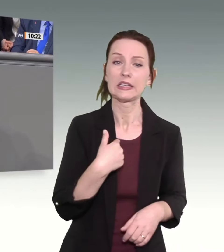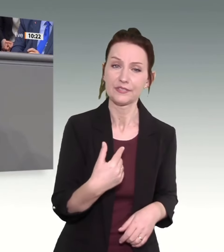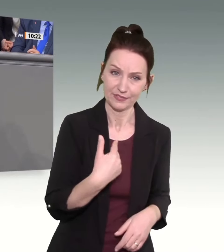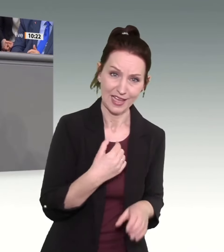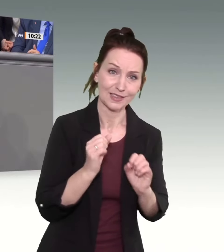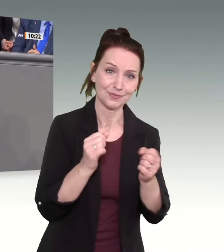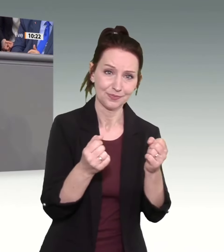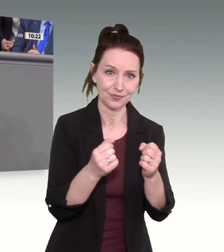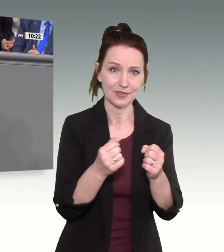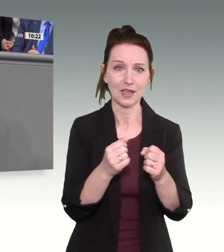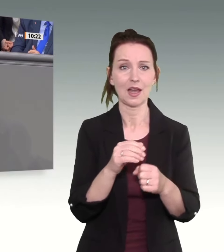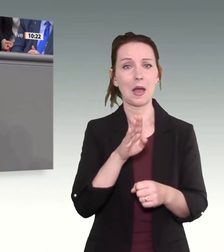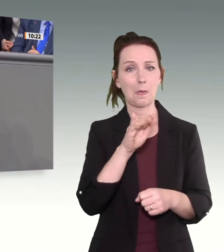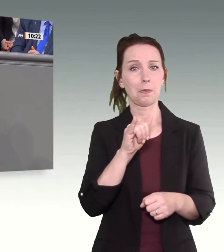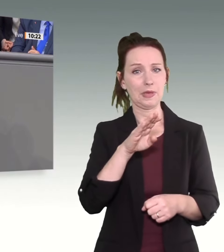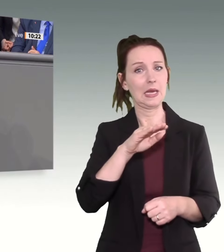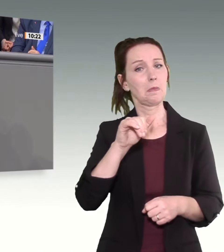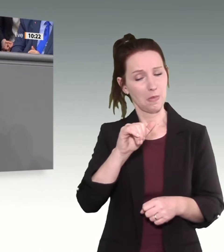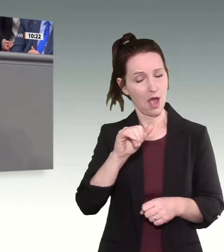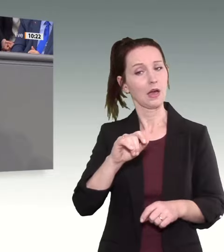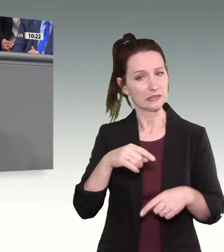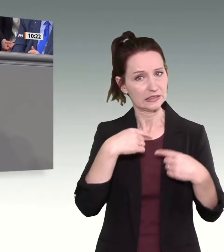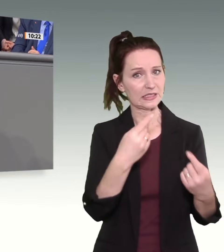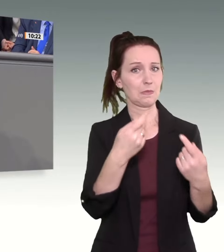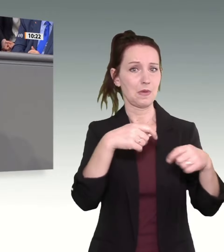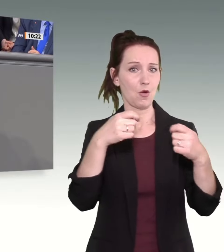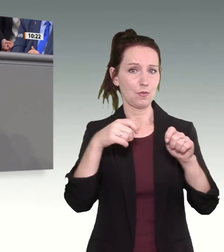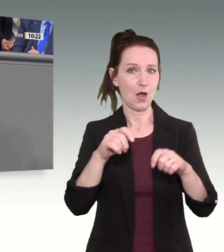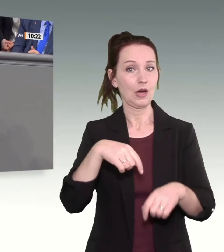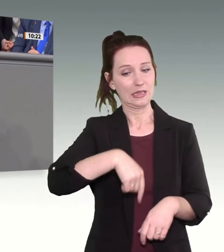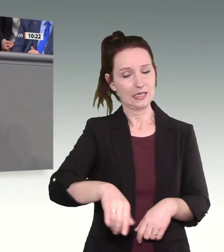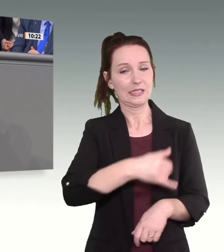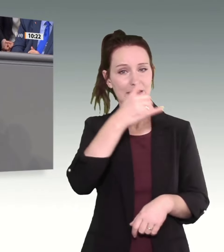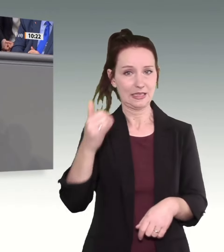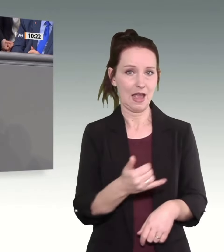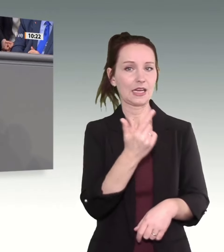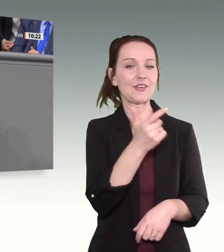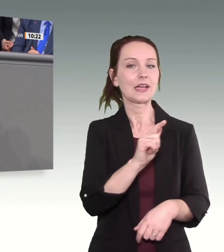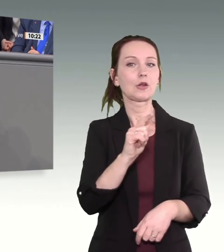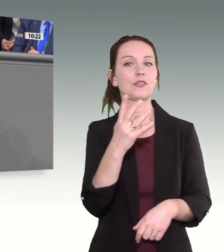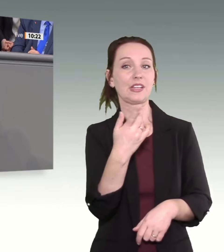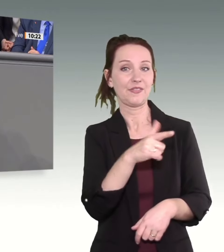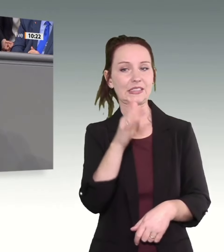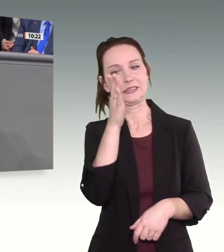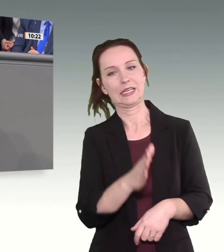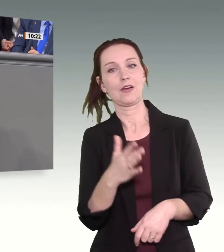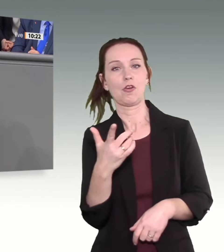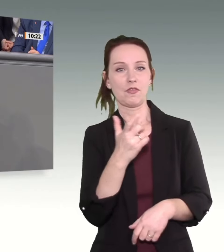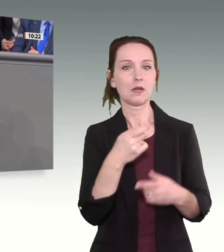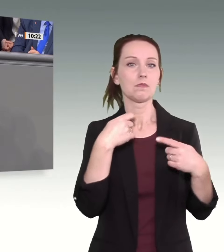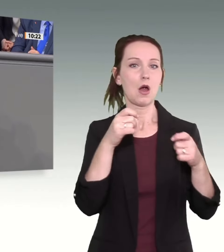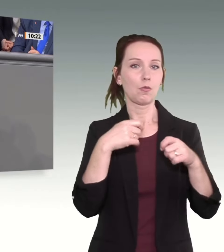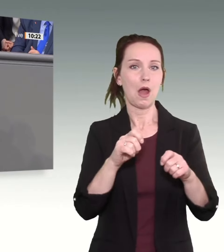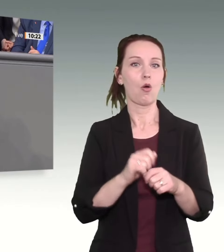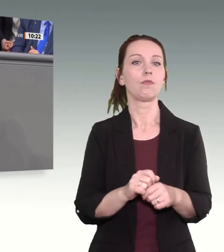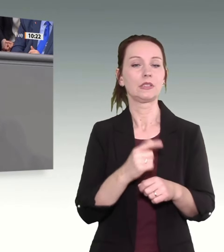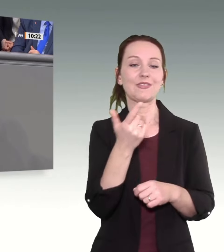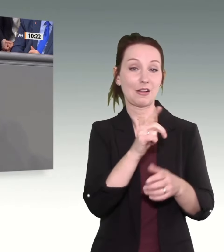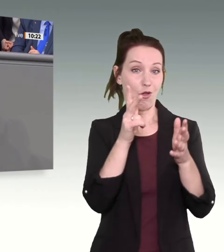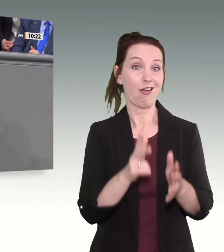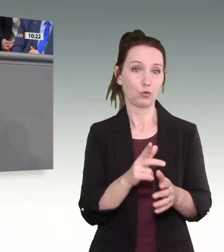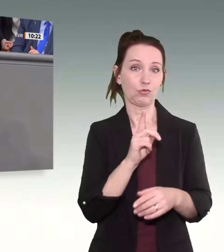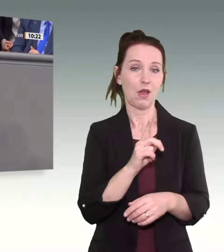.800 Wohnungen sind in diesem Jahr 2024, 2025 im Bau. 1.000 sind beauftragt, 9.000 in den nächsten Jahren. Ich frage mich,